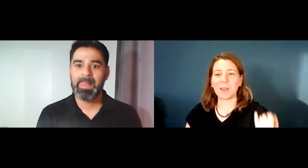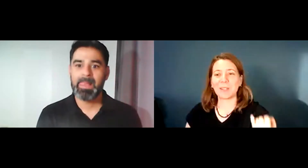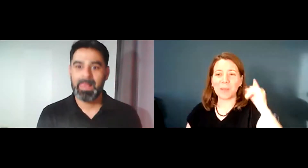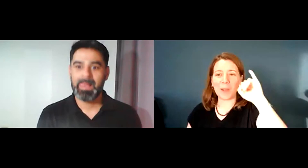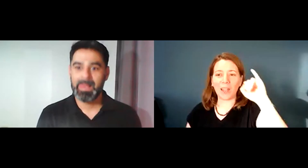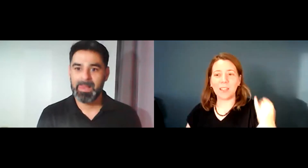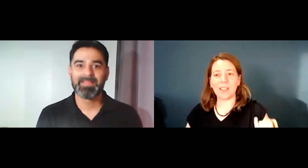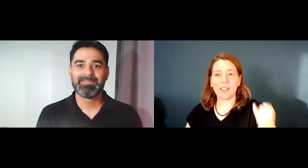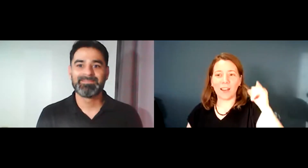¡Sí, María!